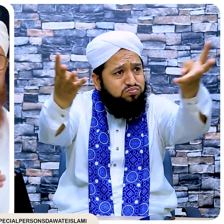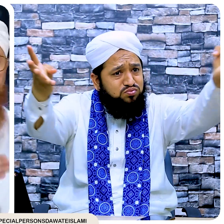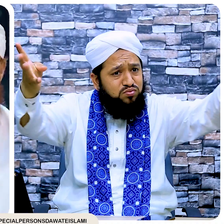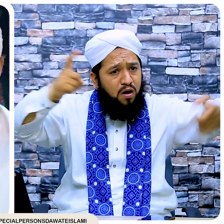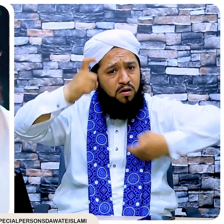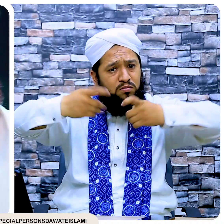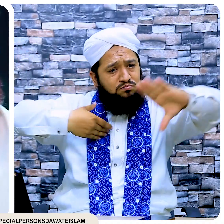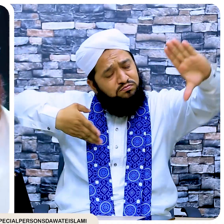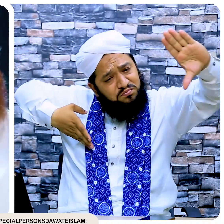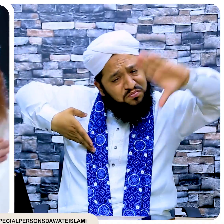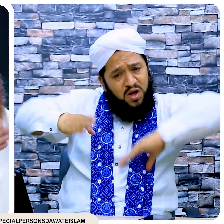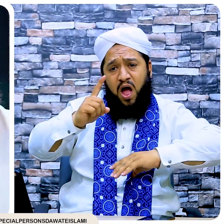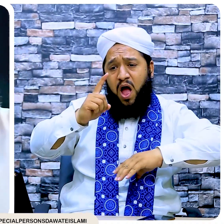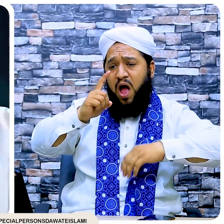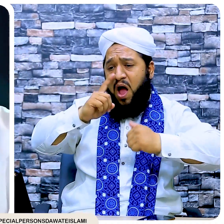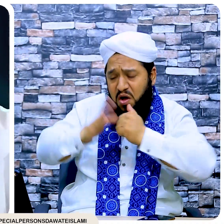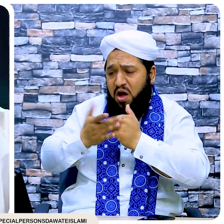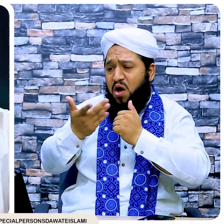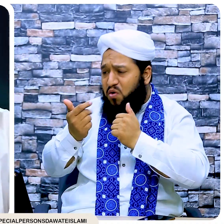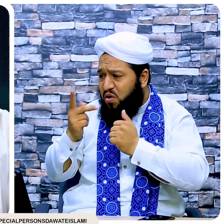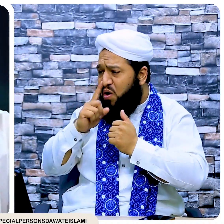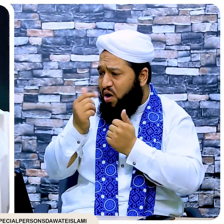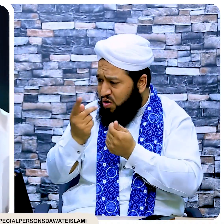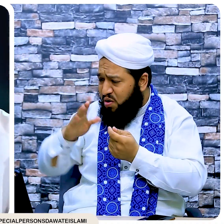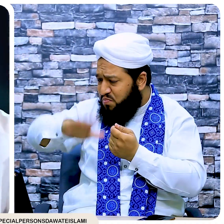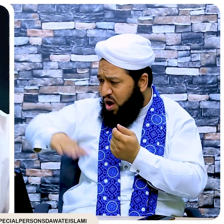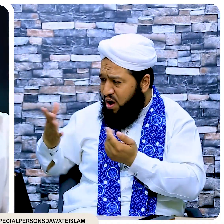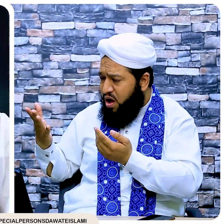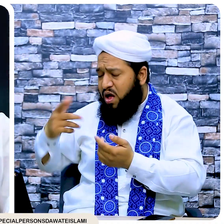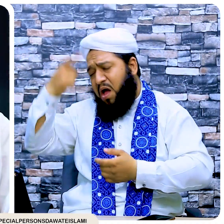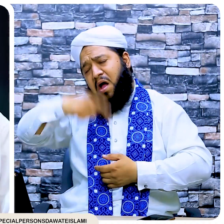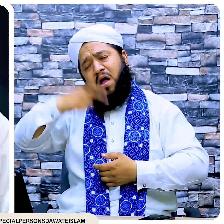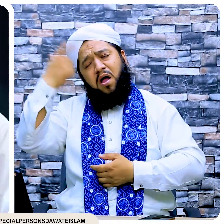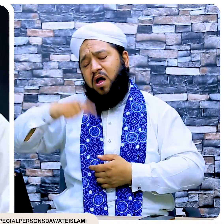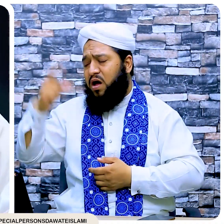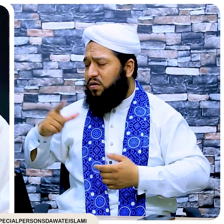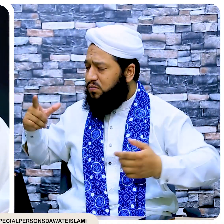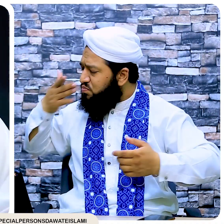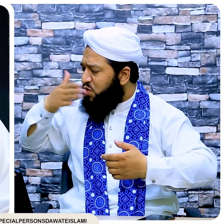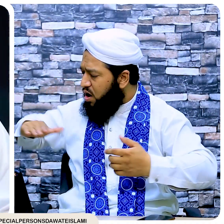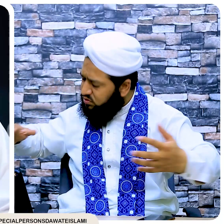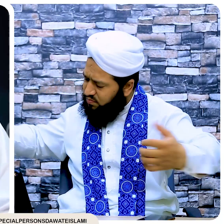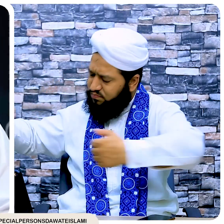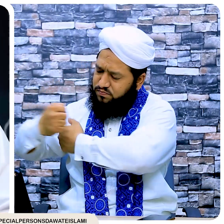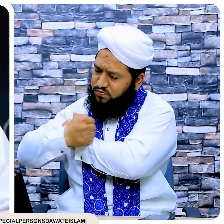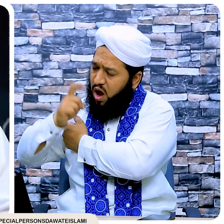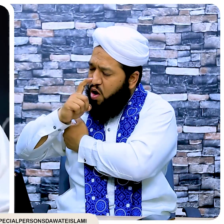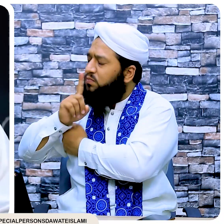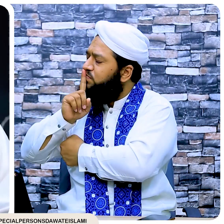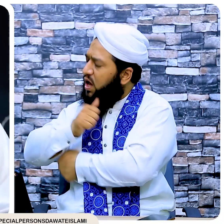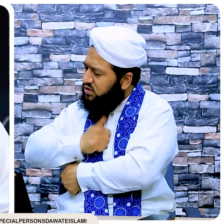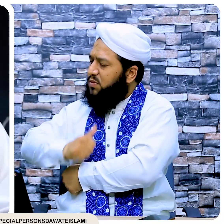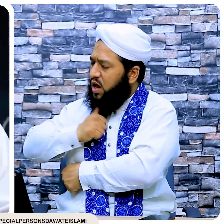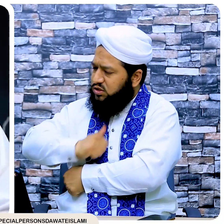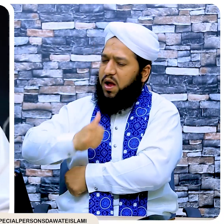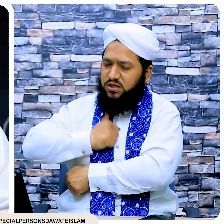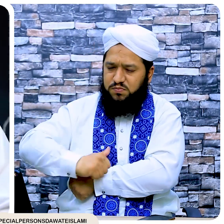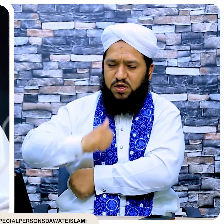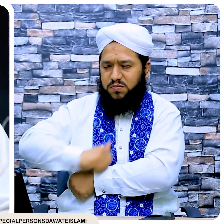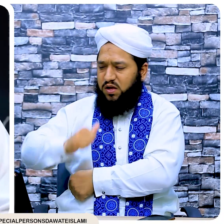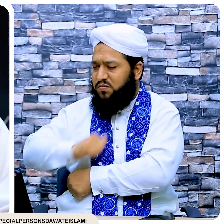شہادتیں پائیں۔ پھر حضرت قاسم حضرت امام حسن رضی اللہ تعالیٰ عنہ کے صاحبزادے شہید ہوئے۔ اس طرح یکے بعد دیگرے حضرت عباس اور